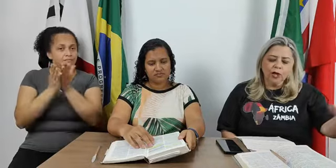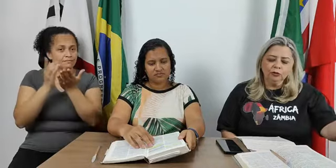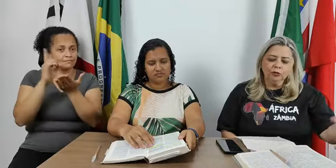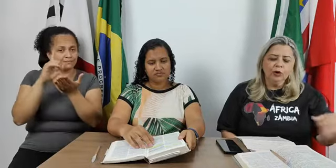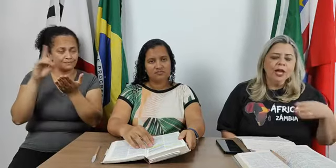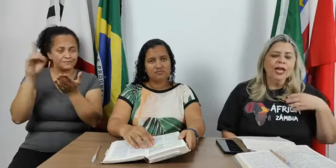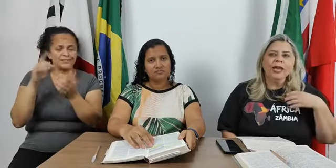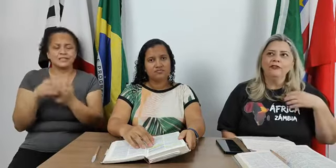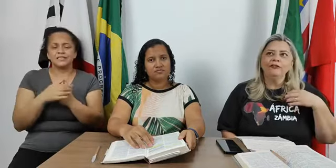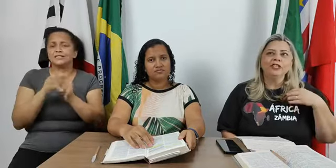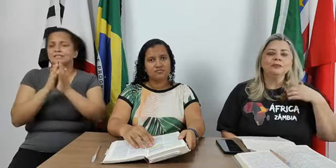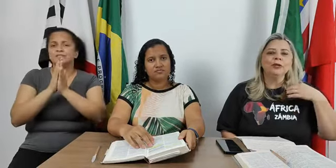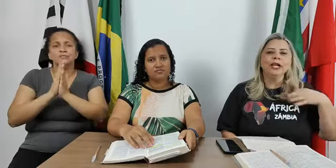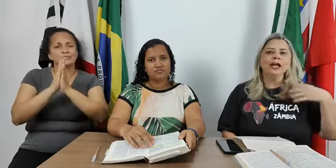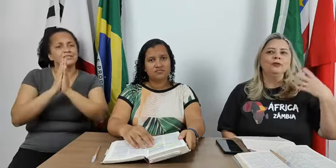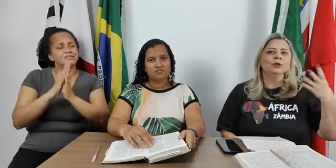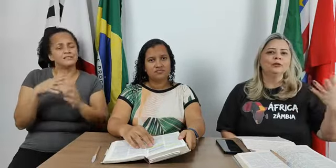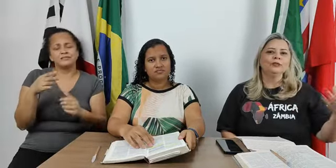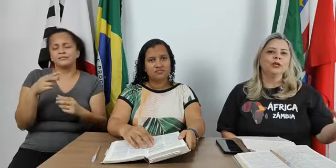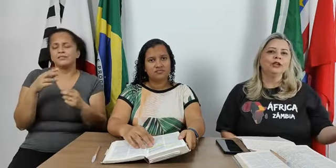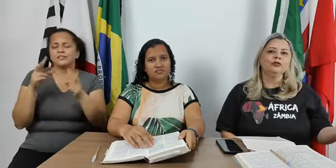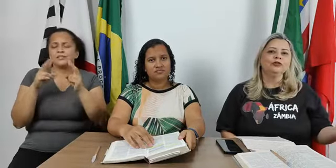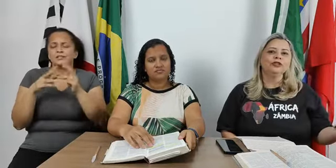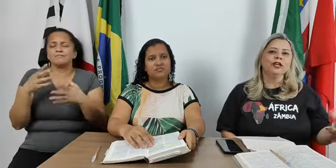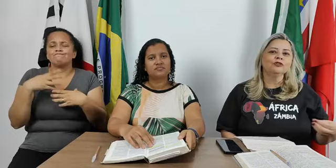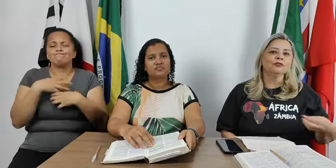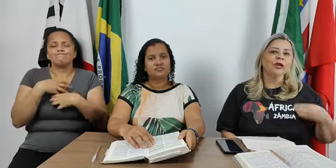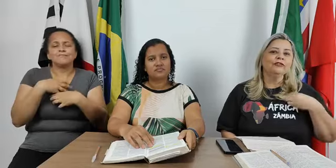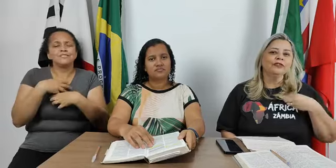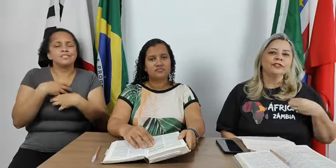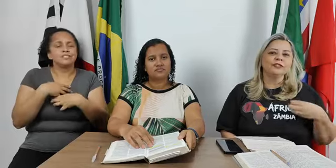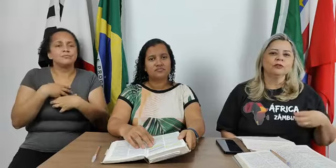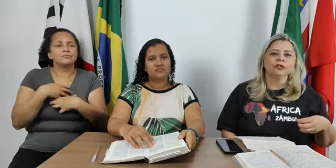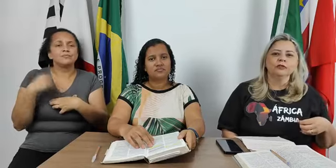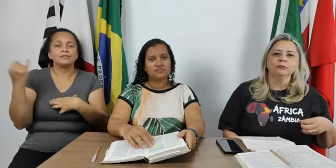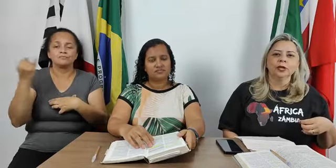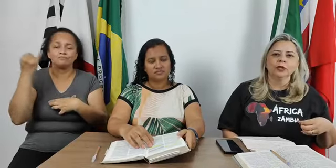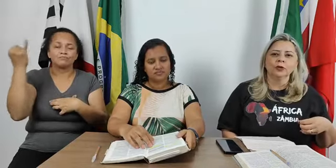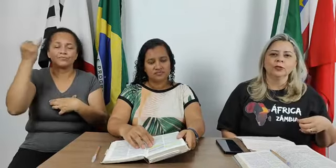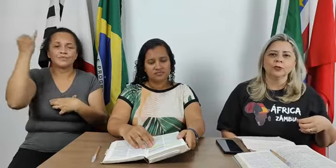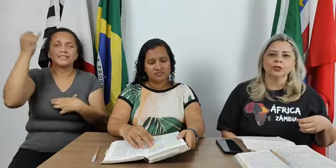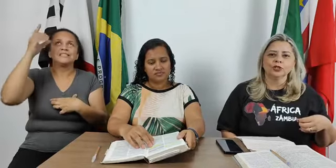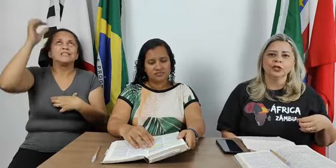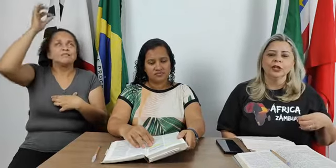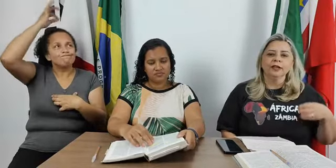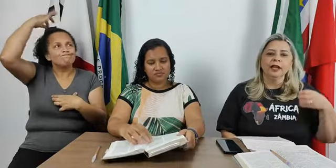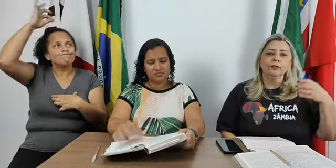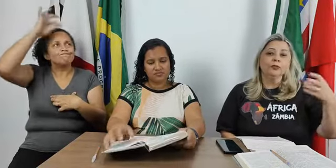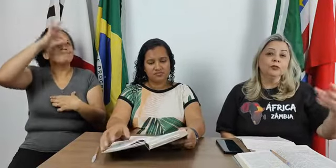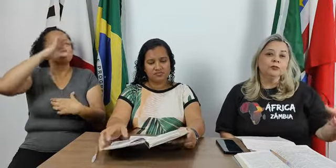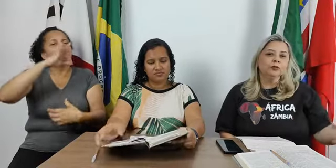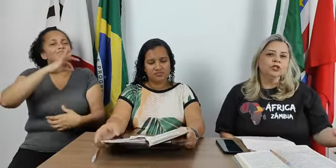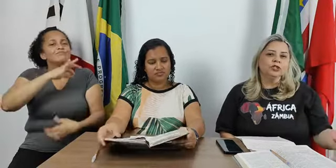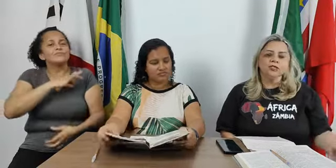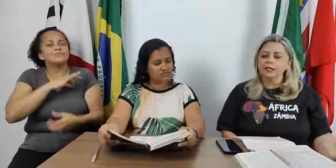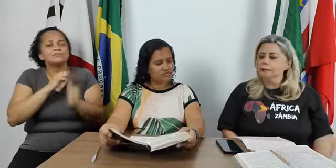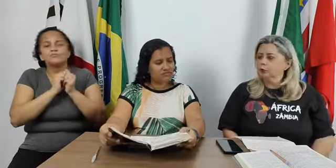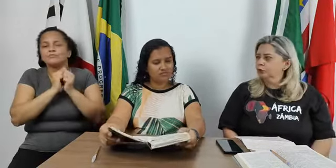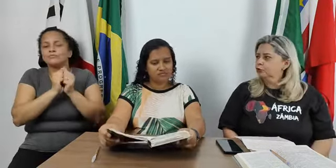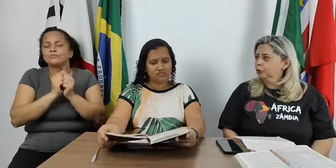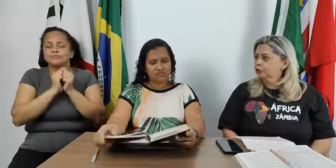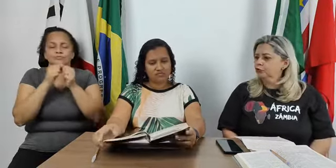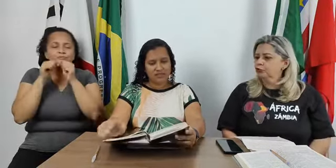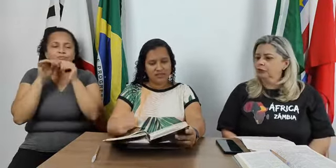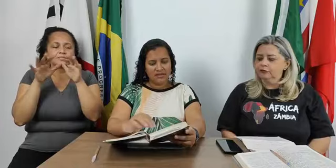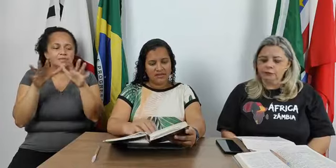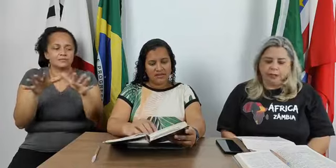o quanto ele foi inspirado pelo Espírito de Deus para fazer essa oração para nós hoje, né? Para os